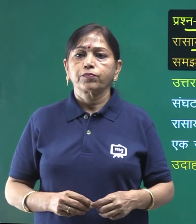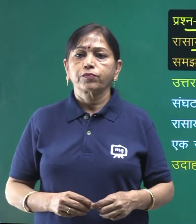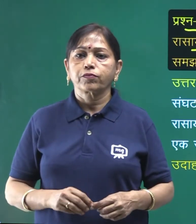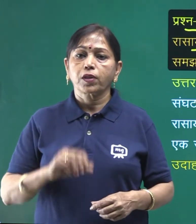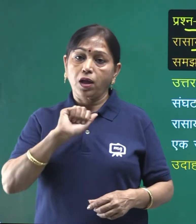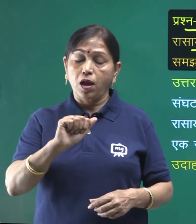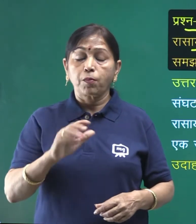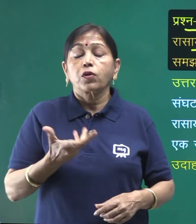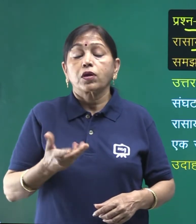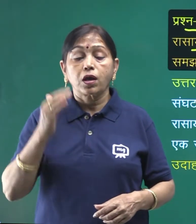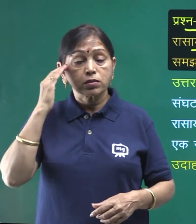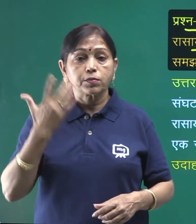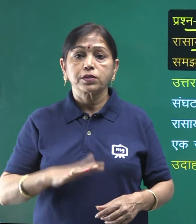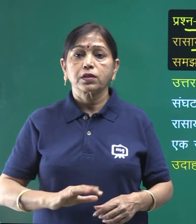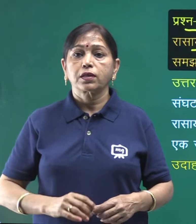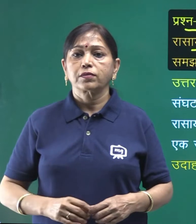आप क्या समझते हैं।